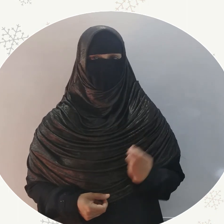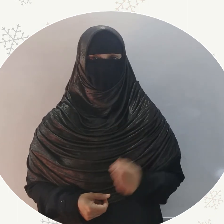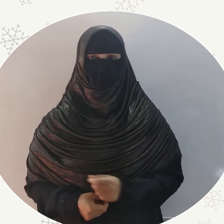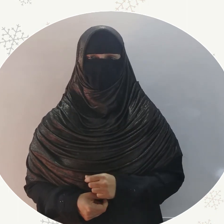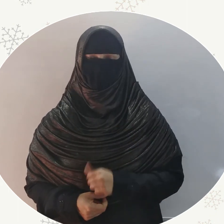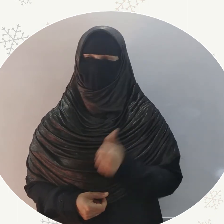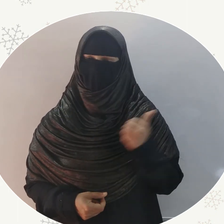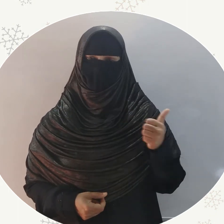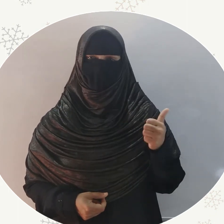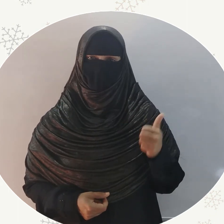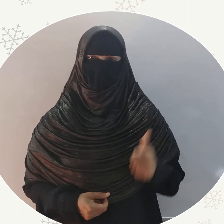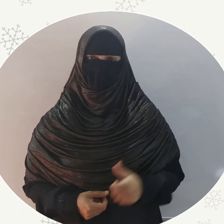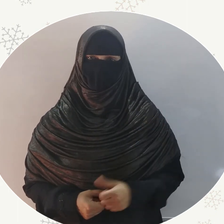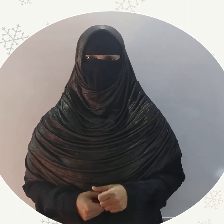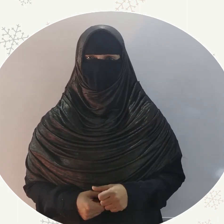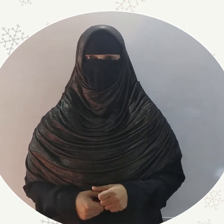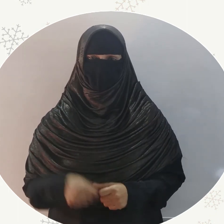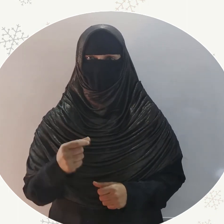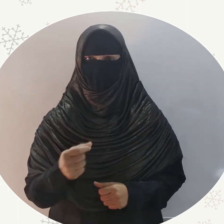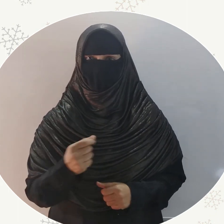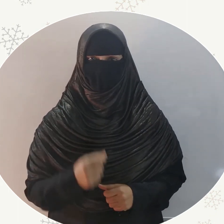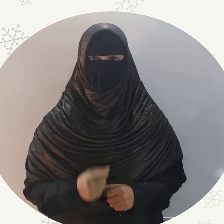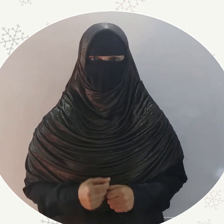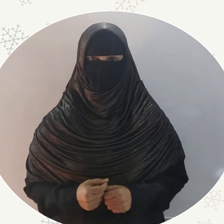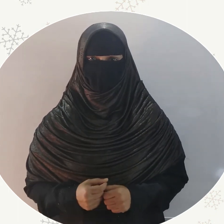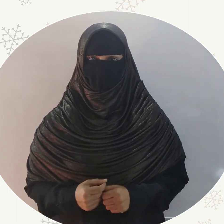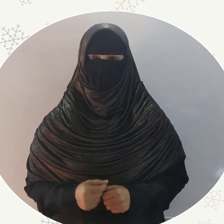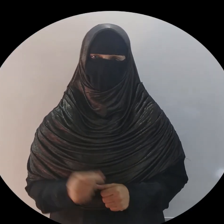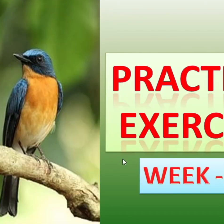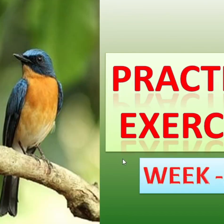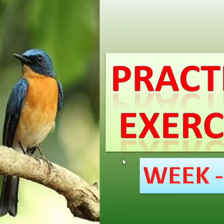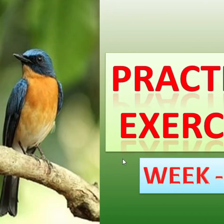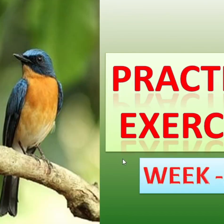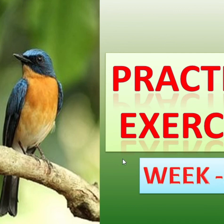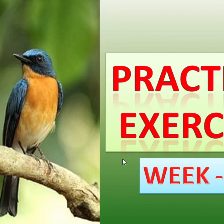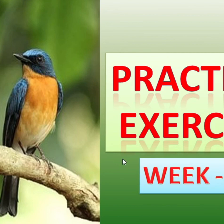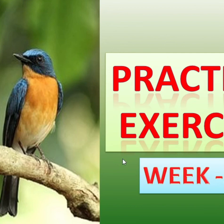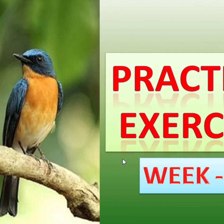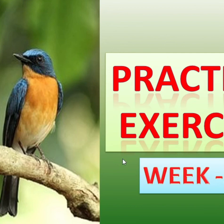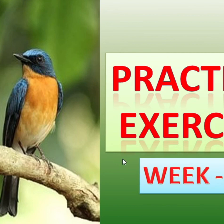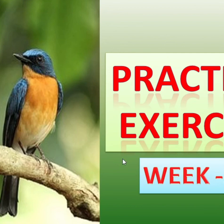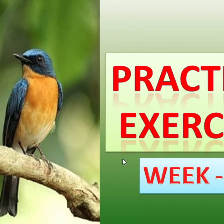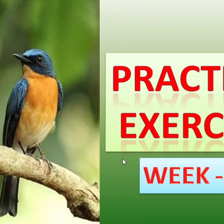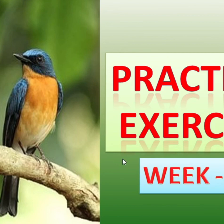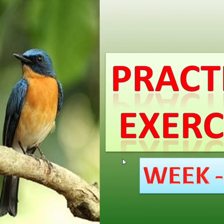ബന്ധപ്പെട്ട വീഡിയോ കാണാൻ ആഗ്രഹിക്കുന്നെങ്കിൽ ലെഫ്റ്റ് ക്ലിക്ക് ചെയ്യുക. സോ സീ യു ഇൻ ദി ലൈവ് ക്ലാസ്.